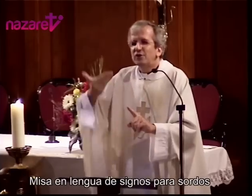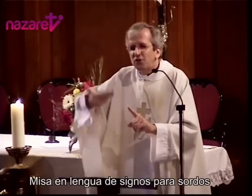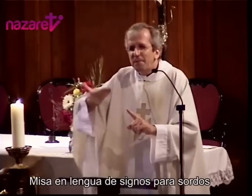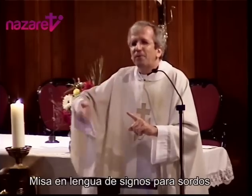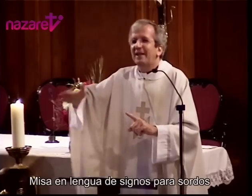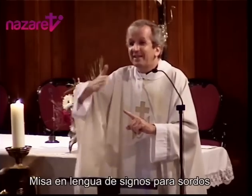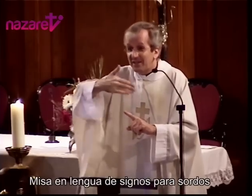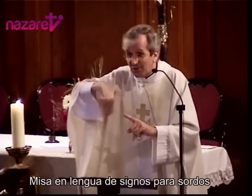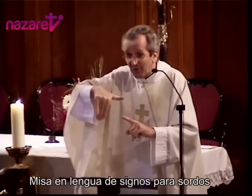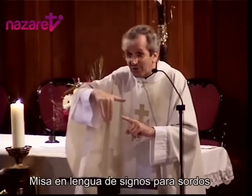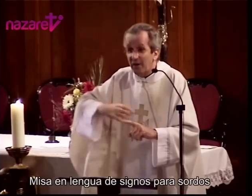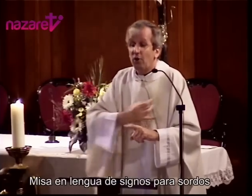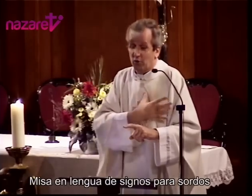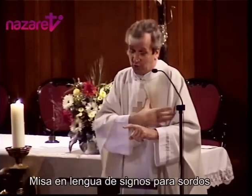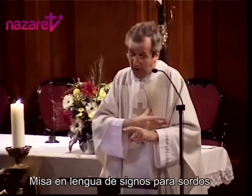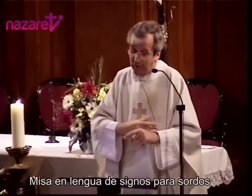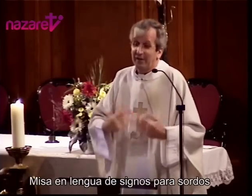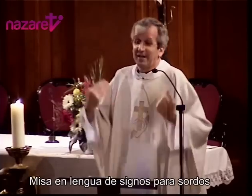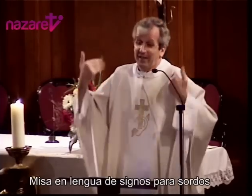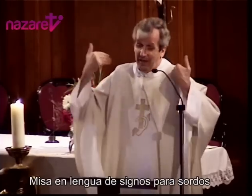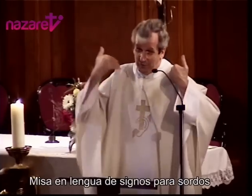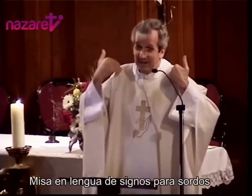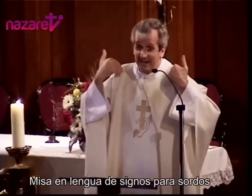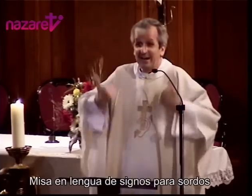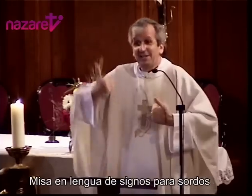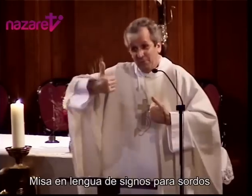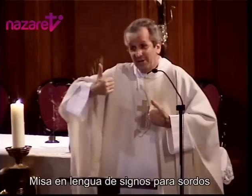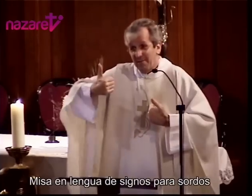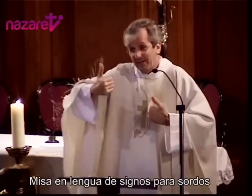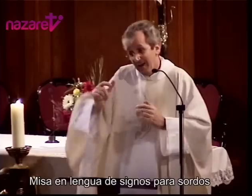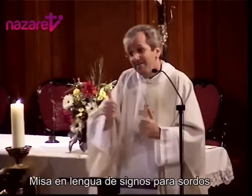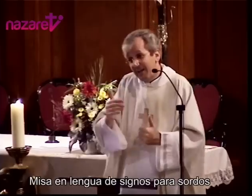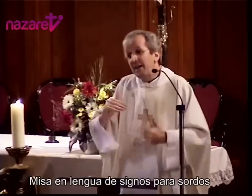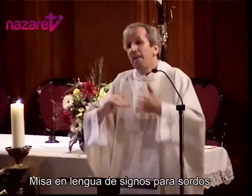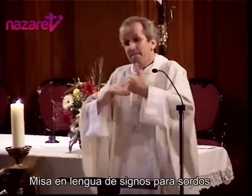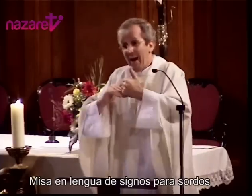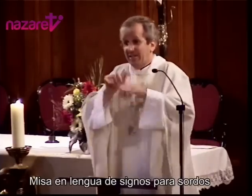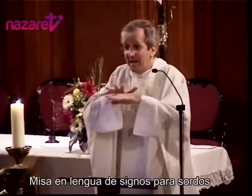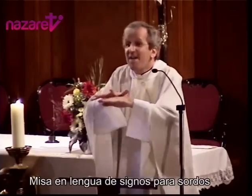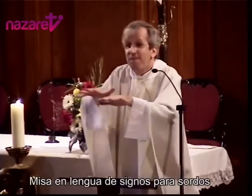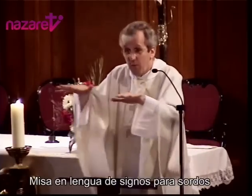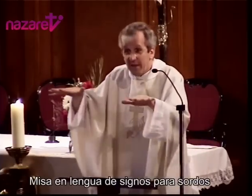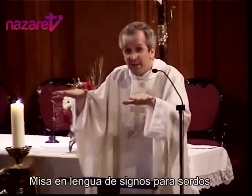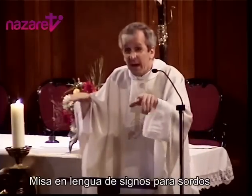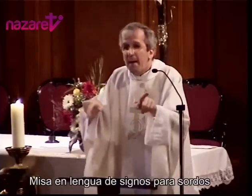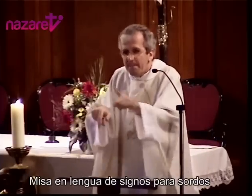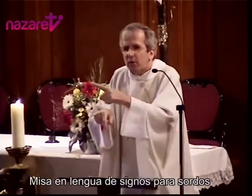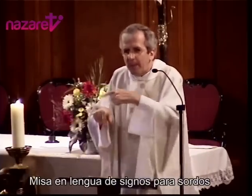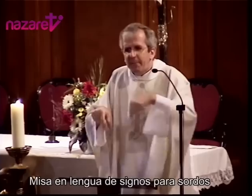son importantes todos. Los corazones de los más responsables tienen más influencia, pero también